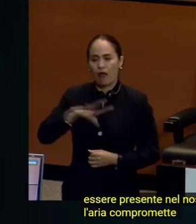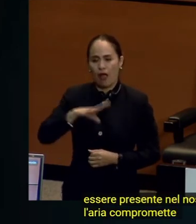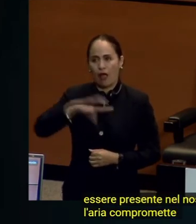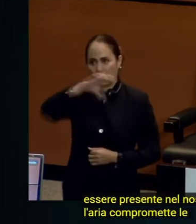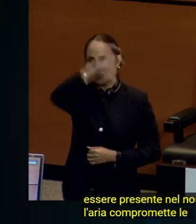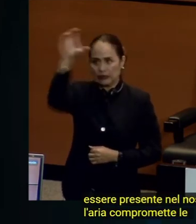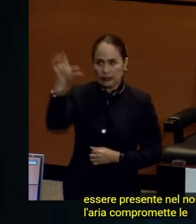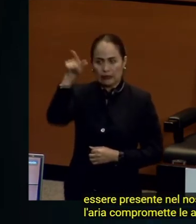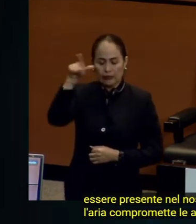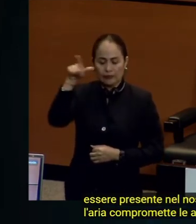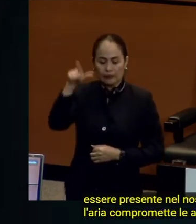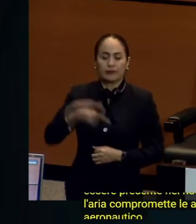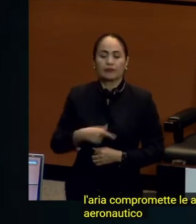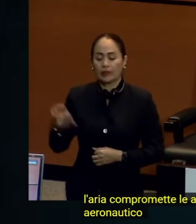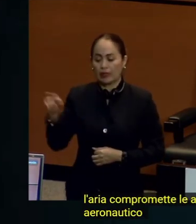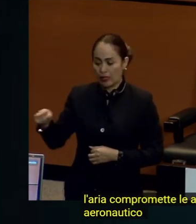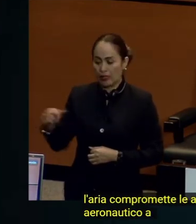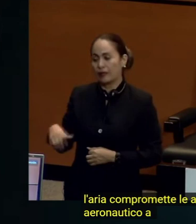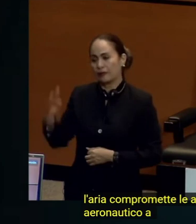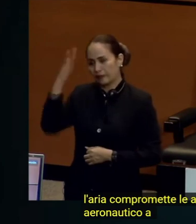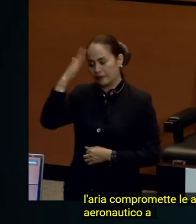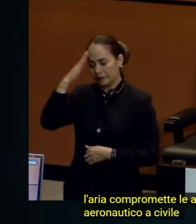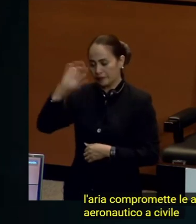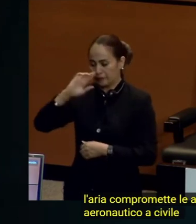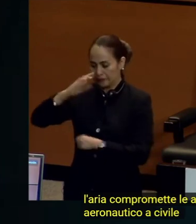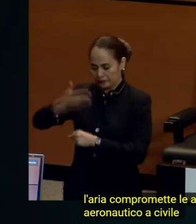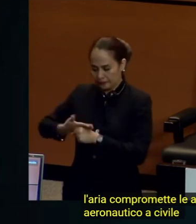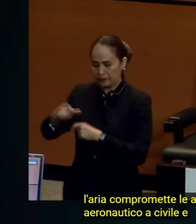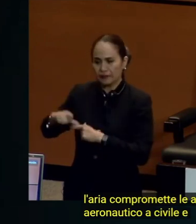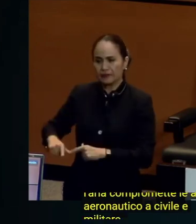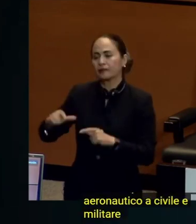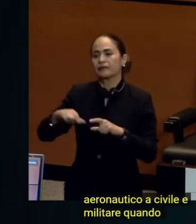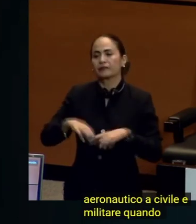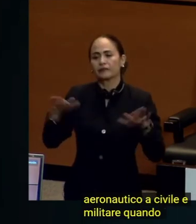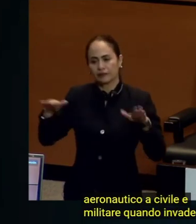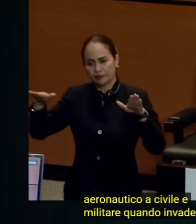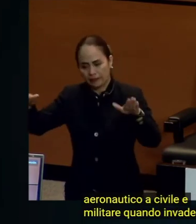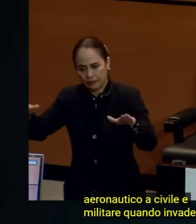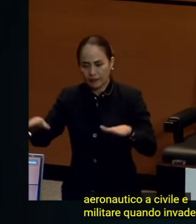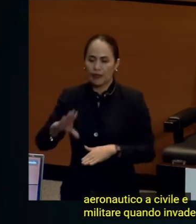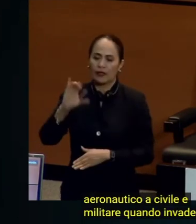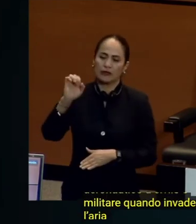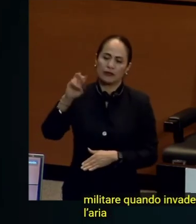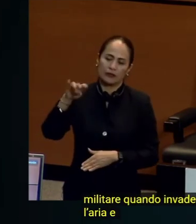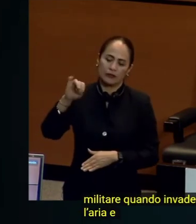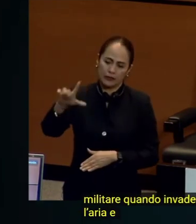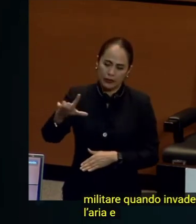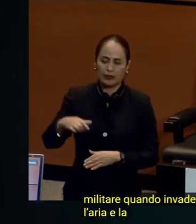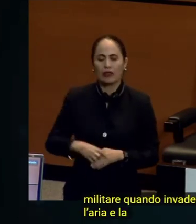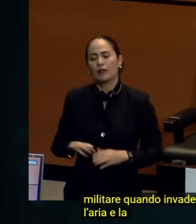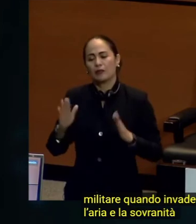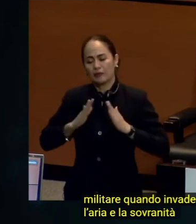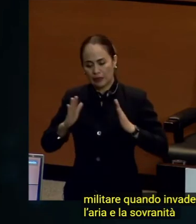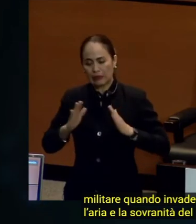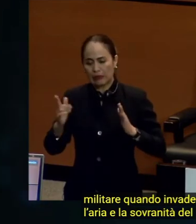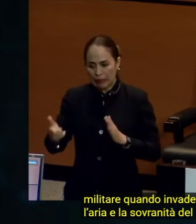aéreo, compromete a las autoridades aeronáuticas, a las civiles y a las militares cuando invade ese espacio aéreo y